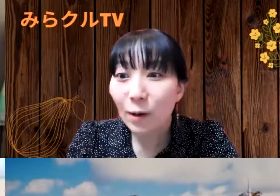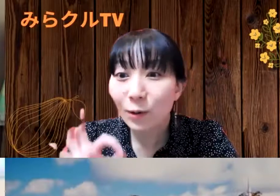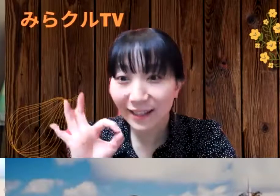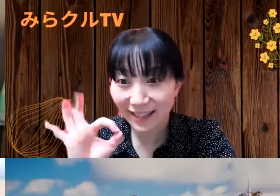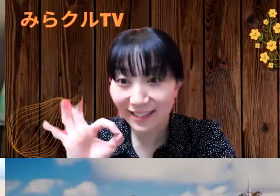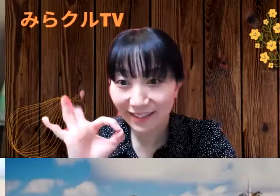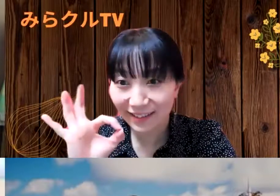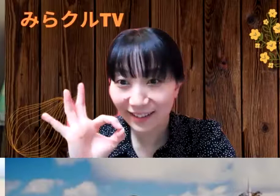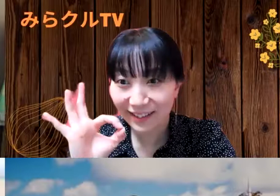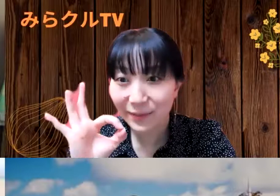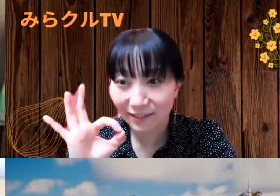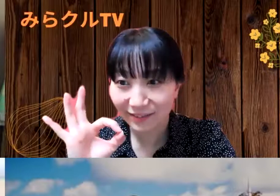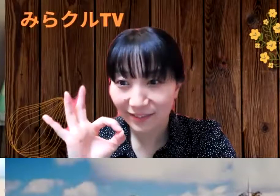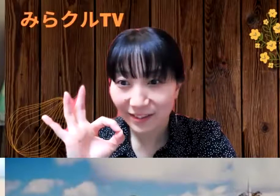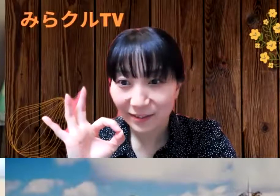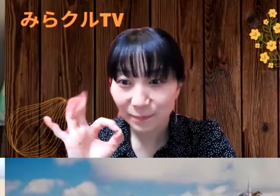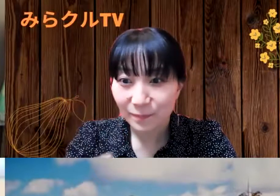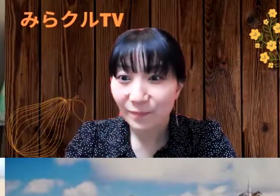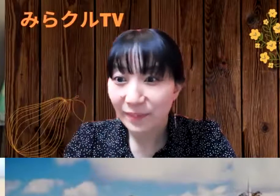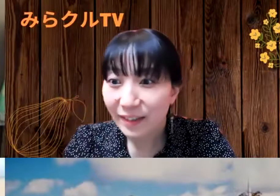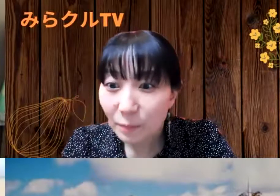OK ですって言ってくれてます。 出します。